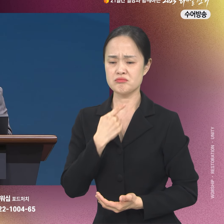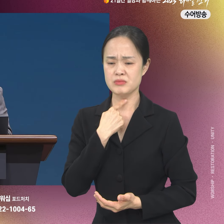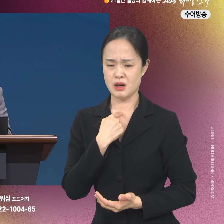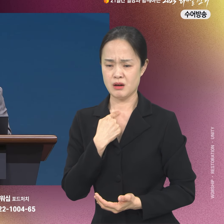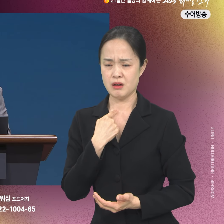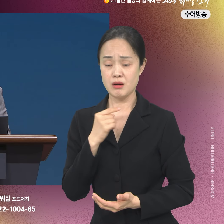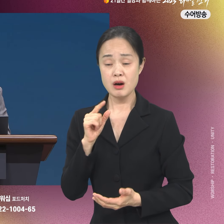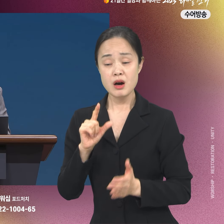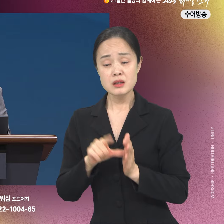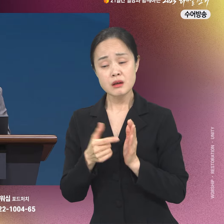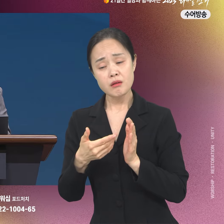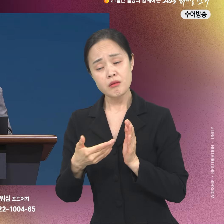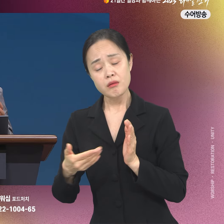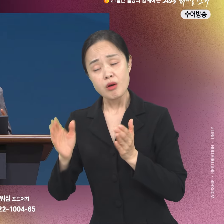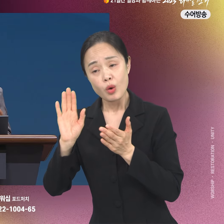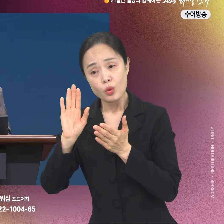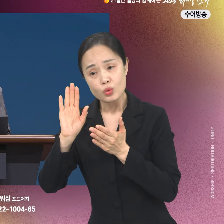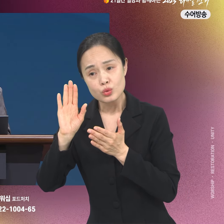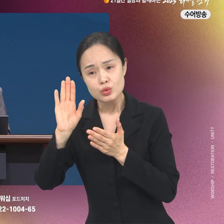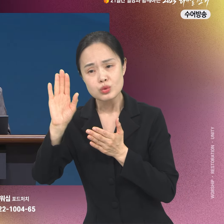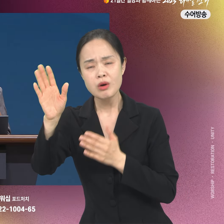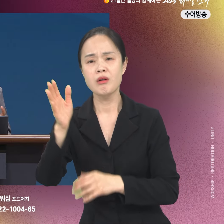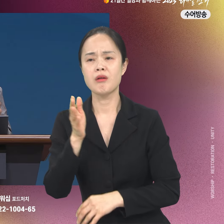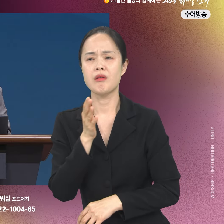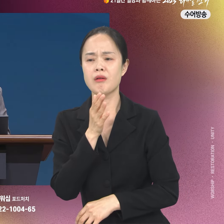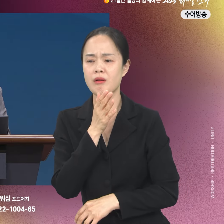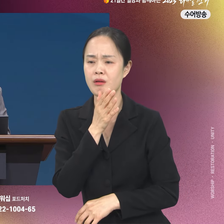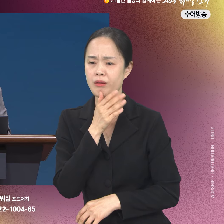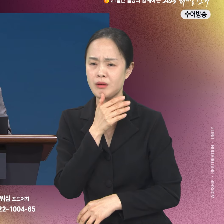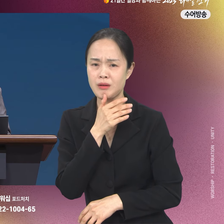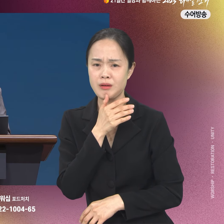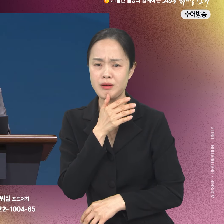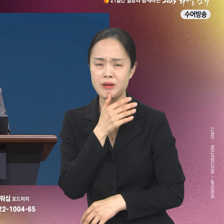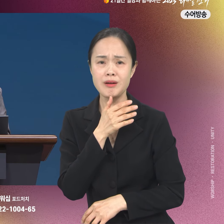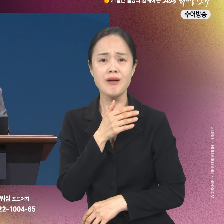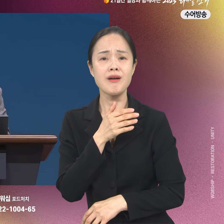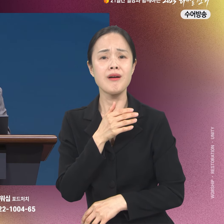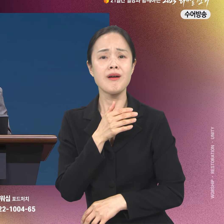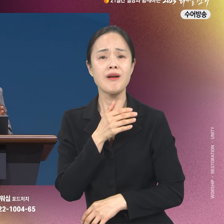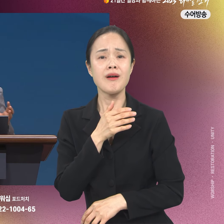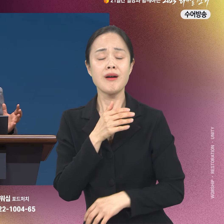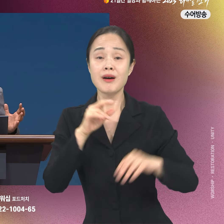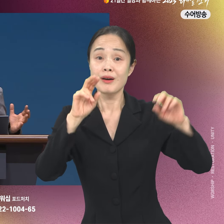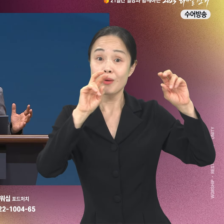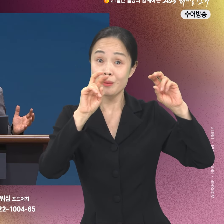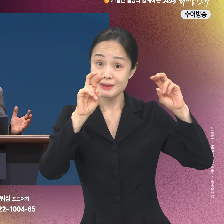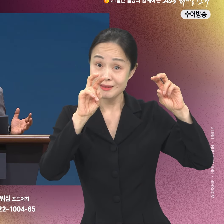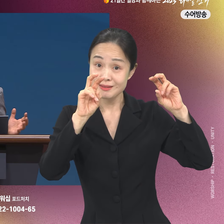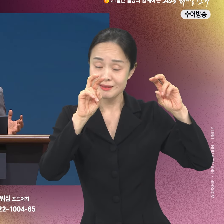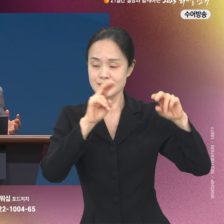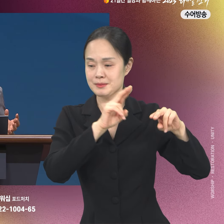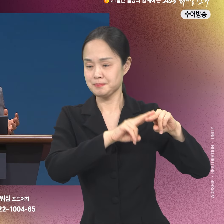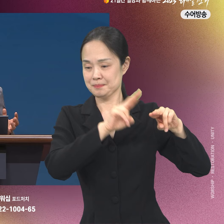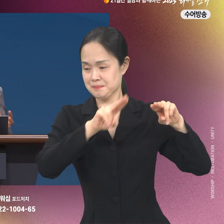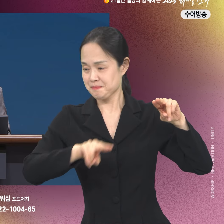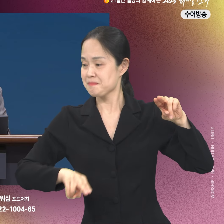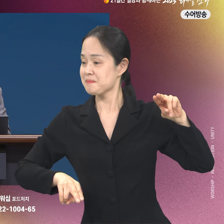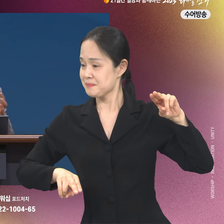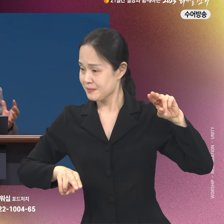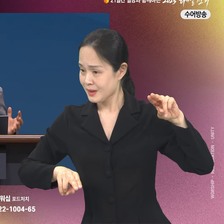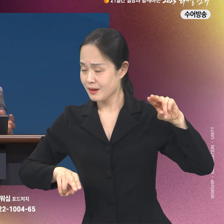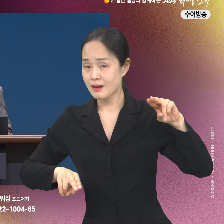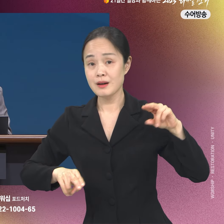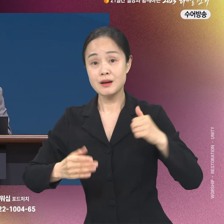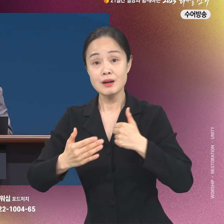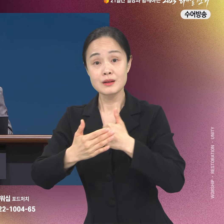이렇게 회사를 나온 이후에 연합하고 협력하고 지원해준 수많은 개인들이 있었는데요.